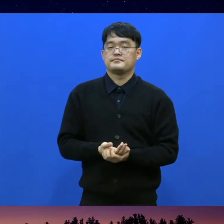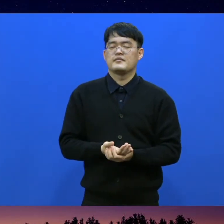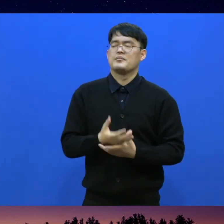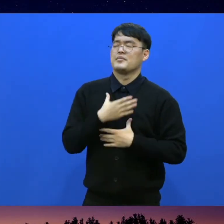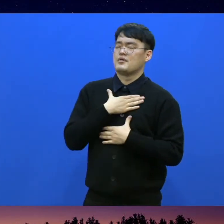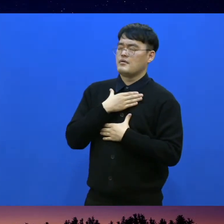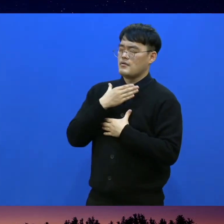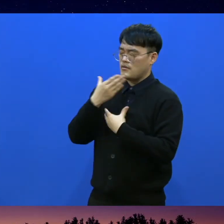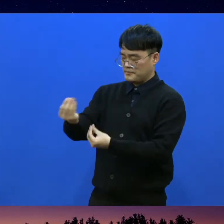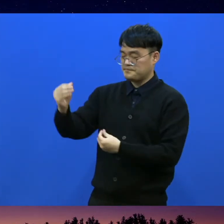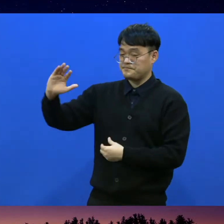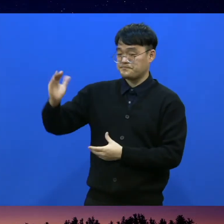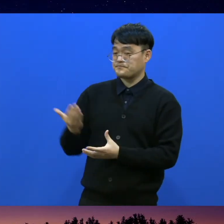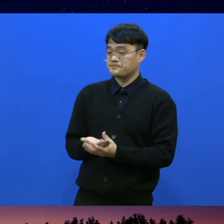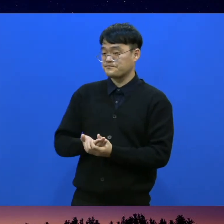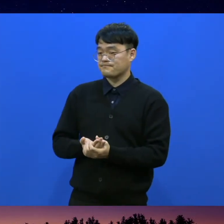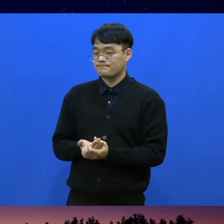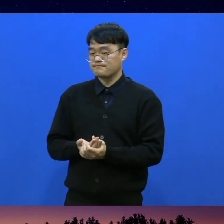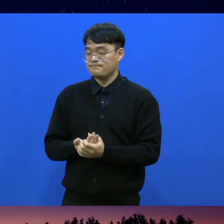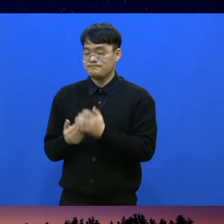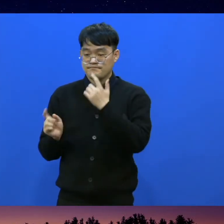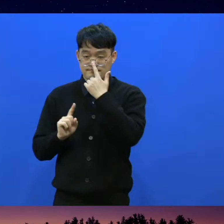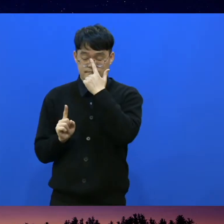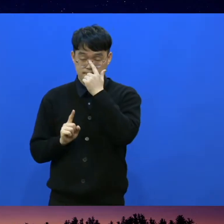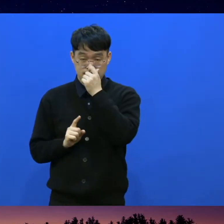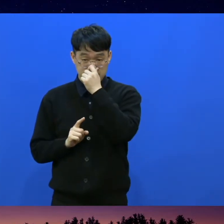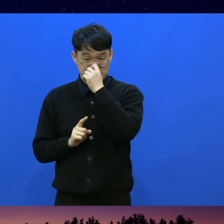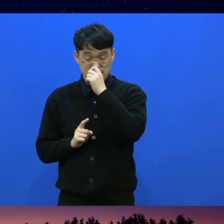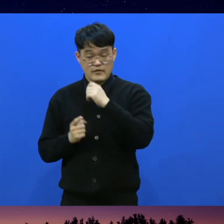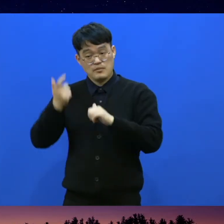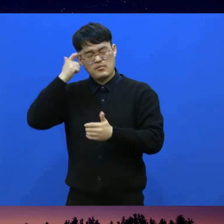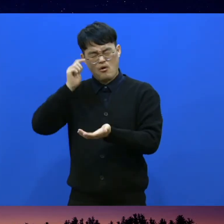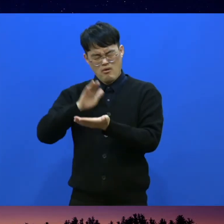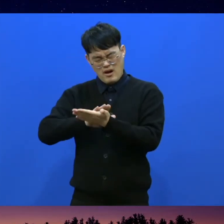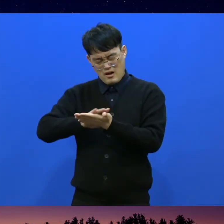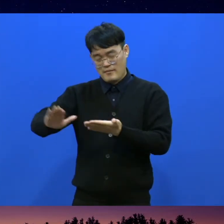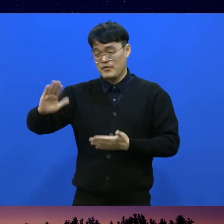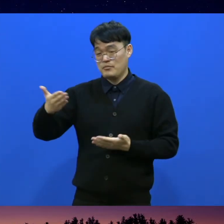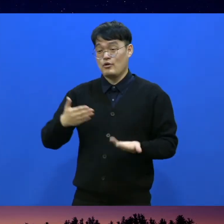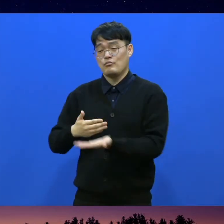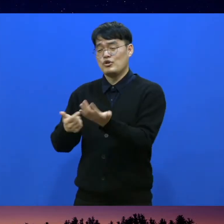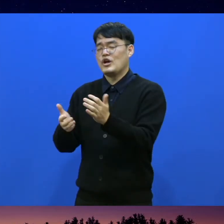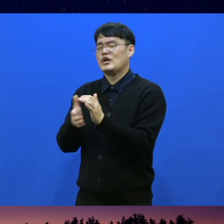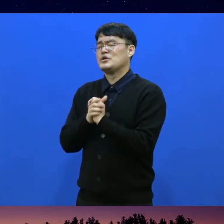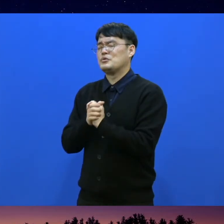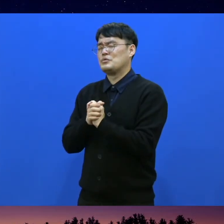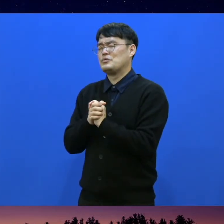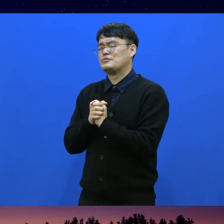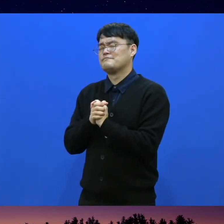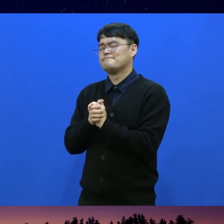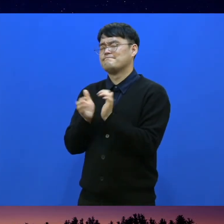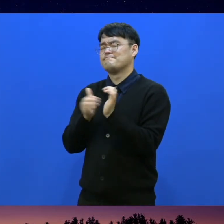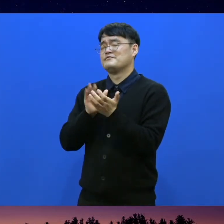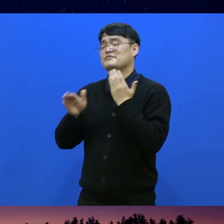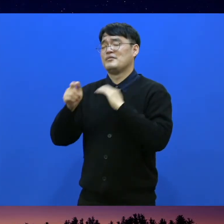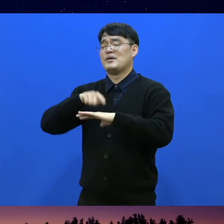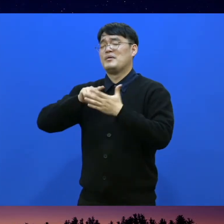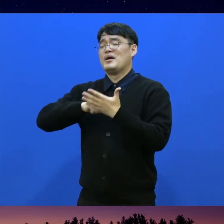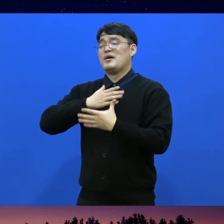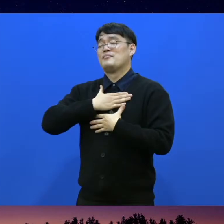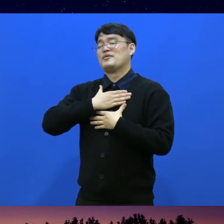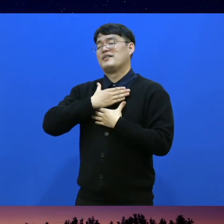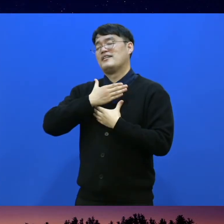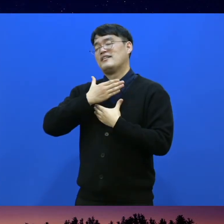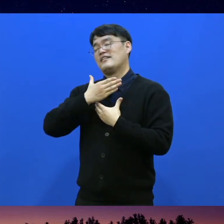평화가 와요. 평화가. 아주 간단 평화가 와요. 여러분 기도하고 난 다음에 내 마음에 평안이 와야